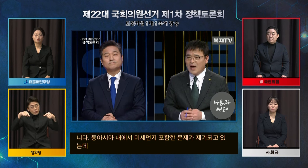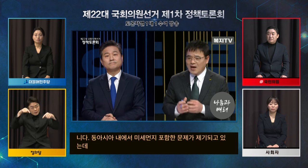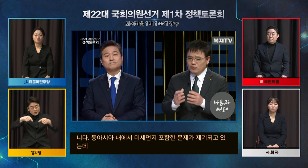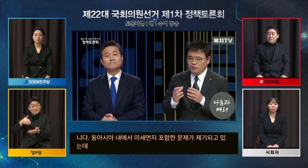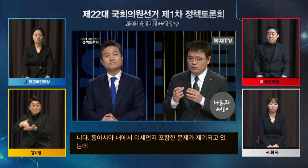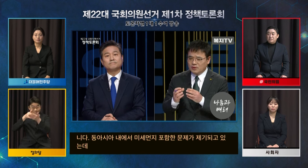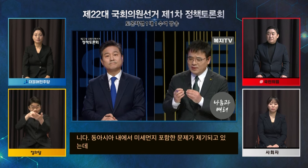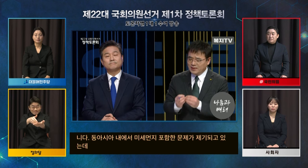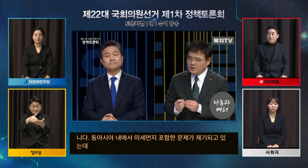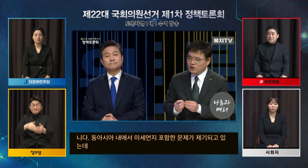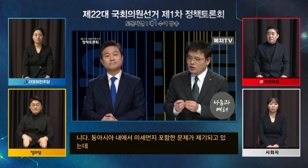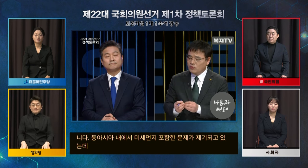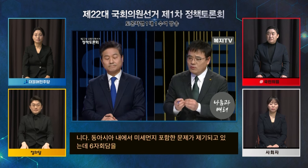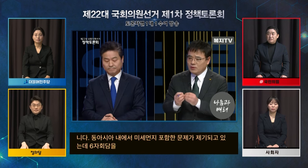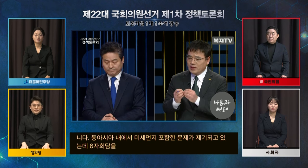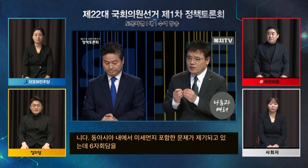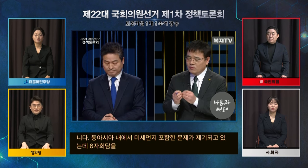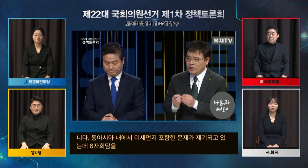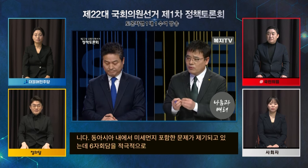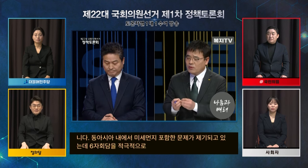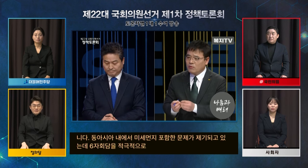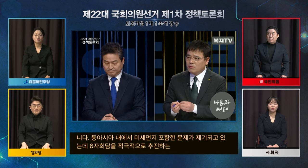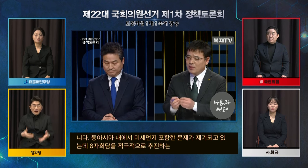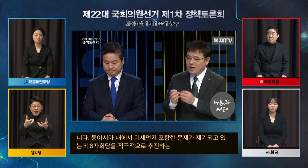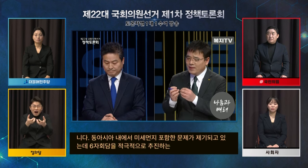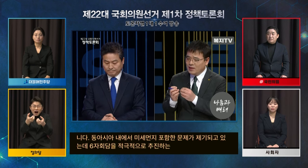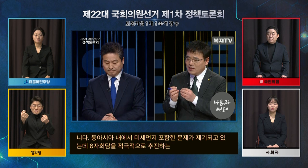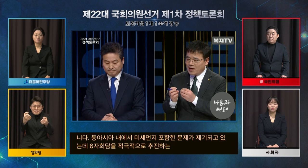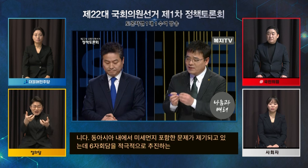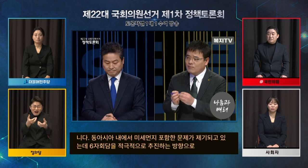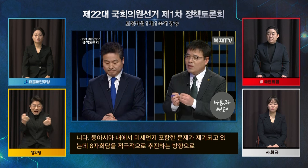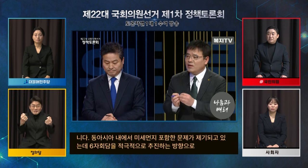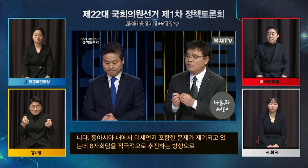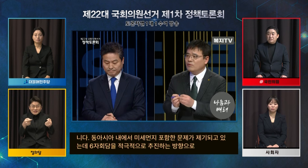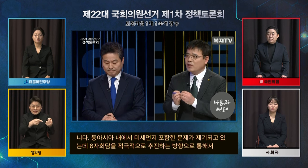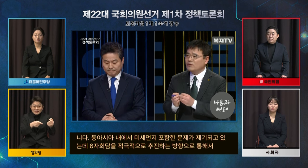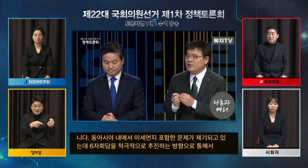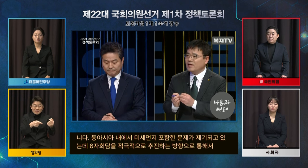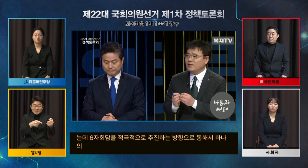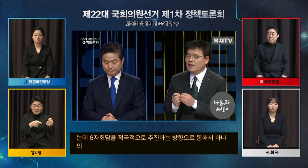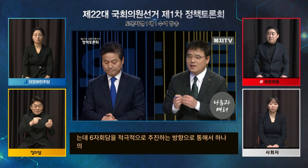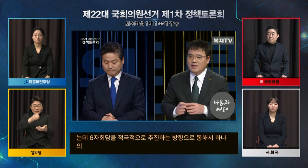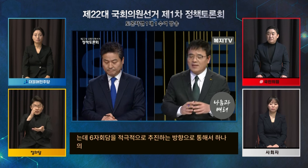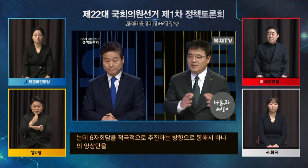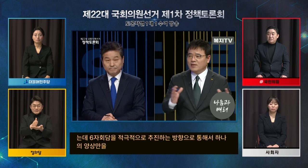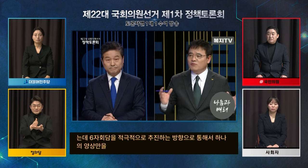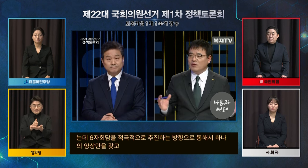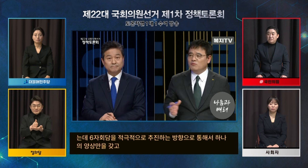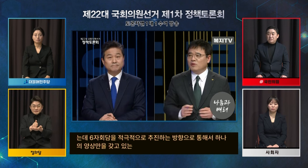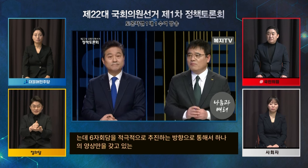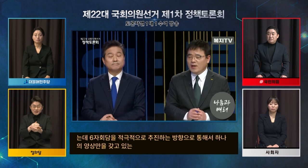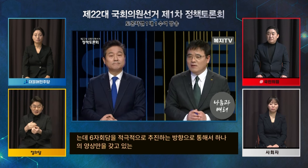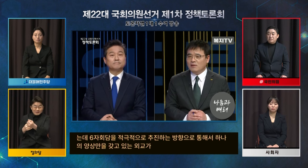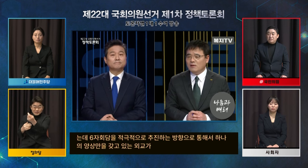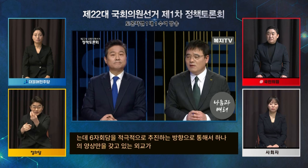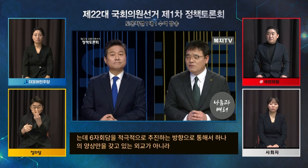아주 극단적이고 굉장히 왜소하고 하나의 양상만을 갖고 있는 외교 정책이 아니라 다자간 외교 무대로 빨리 한국